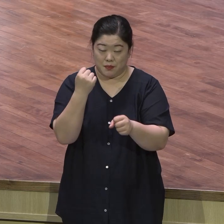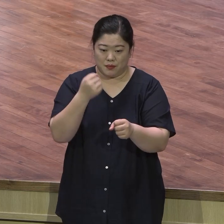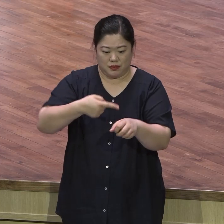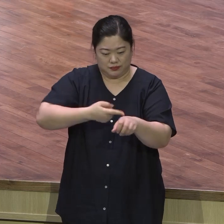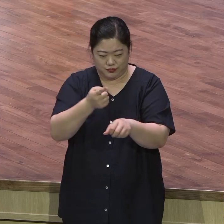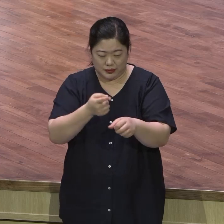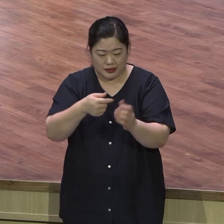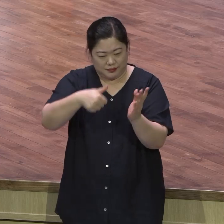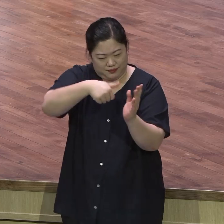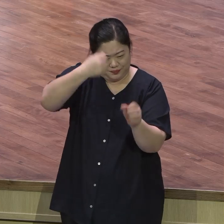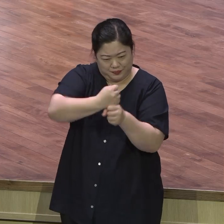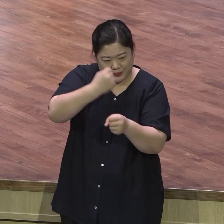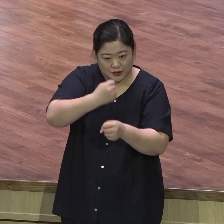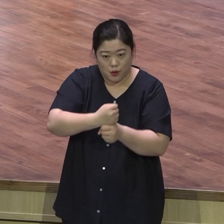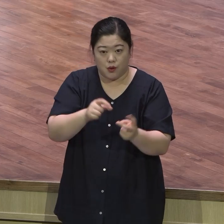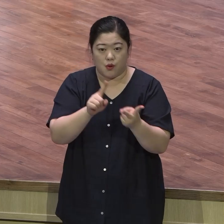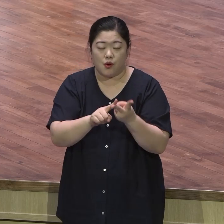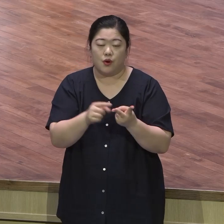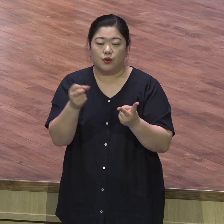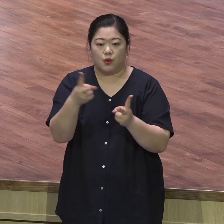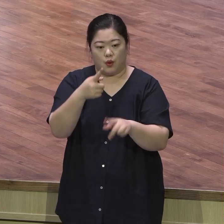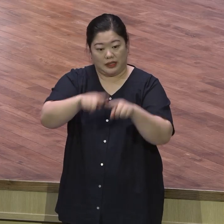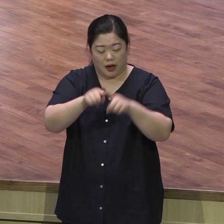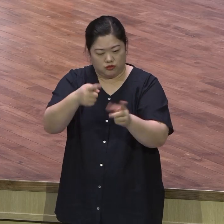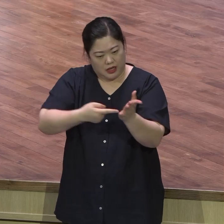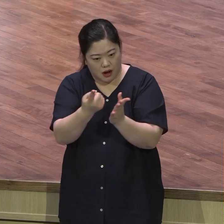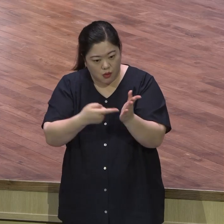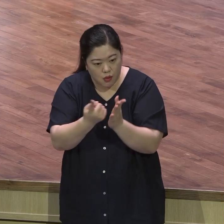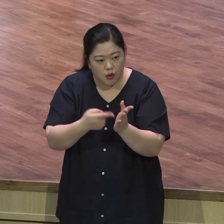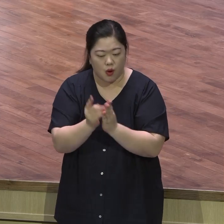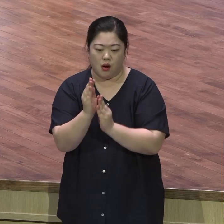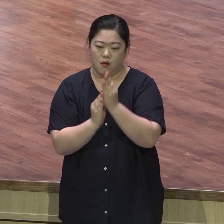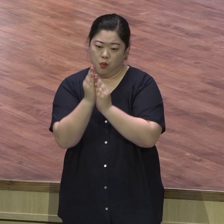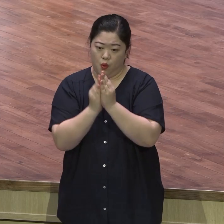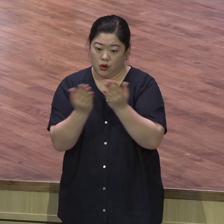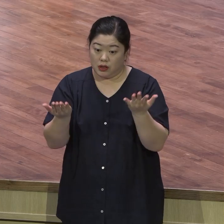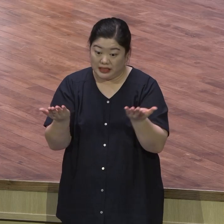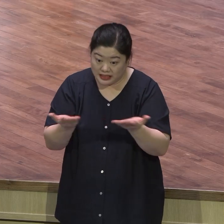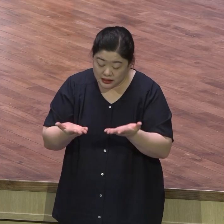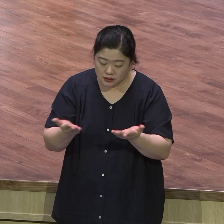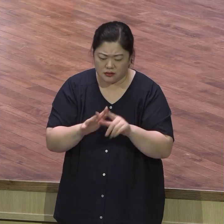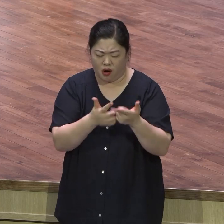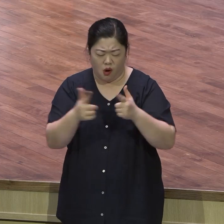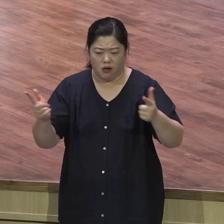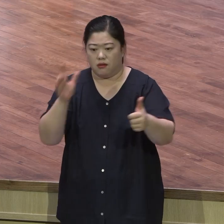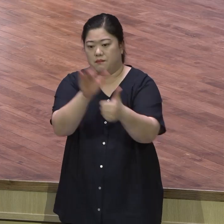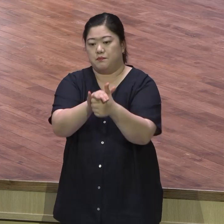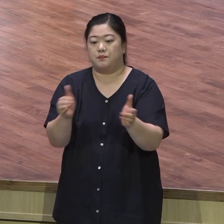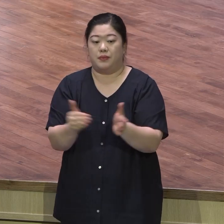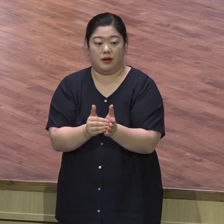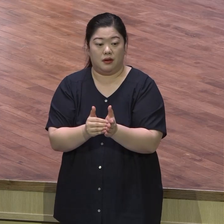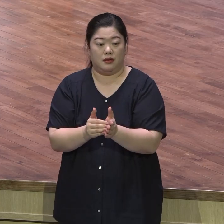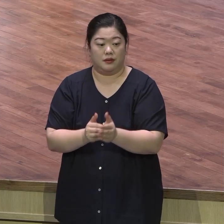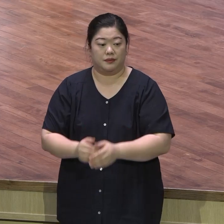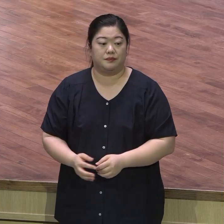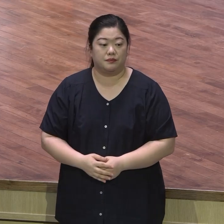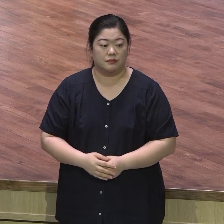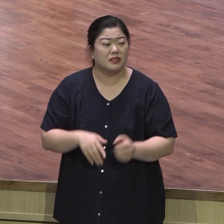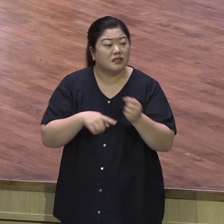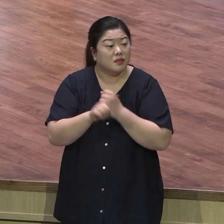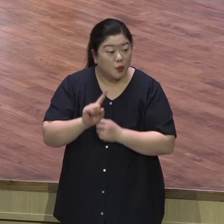새기는 여러가지 정교한 일을 하게 하셨다고 말씀하고 있습니다. 지금 우리의 생업현장에 적용하면 어떻게 됩니까? 하나님께서 여러분에게